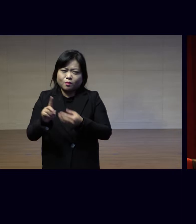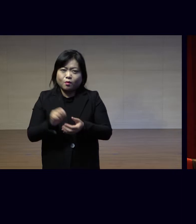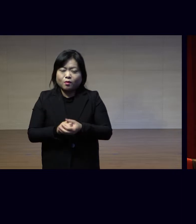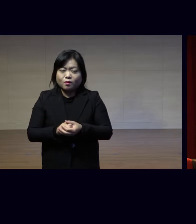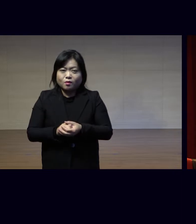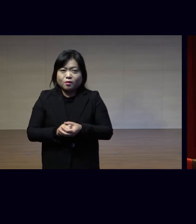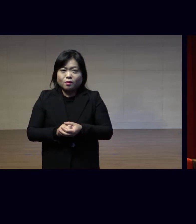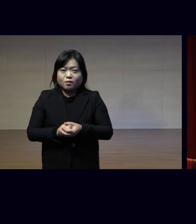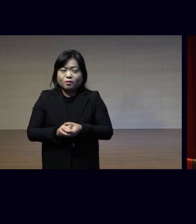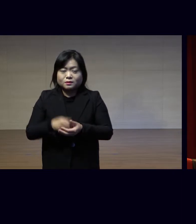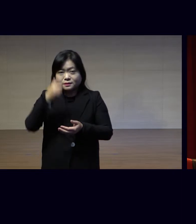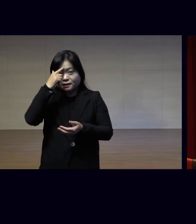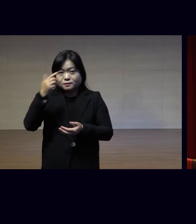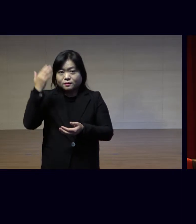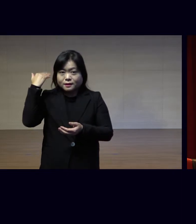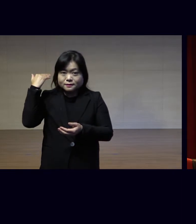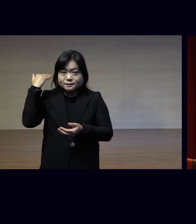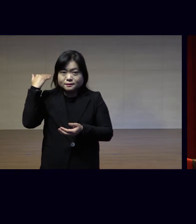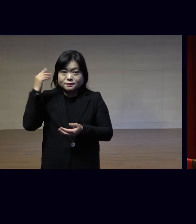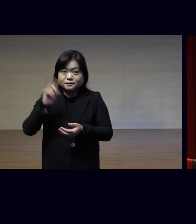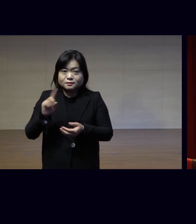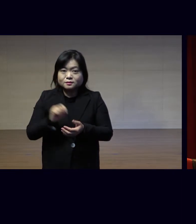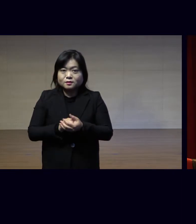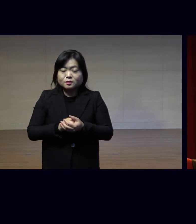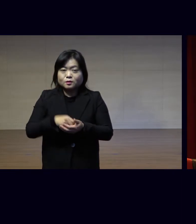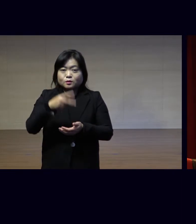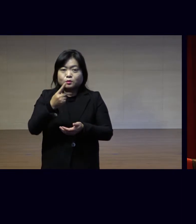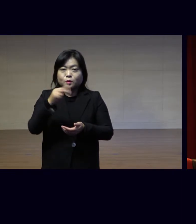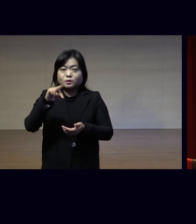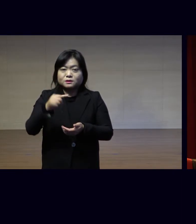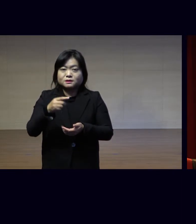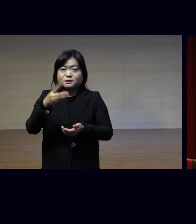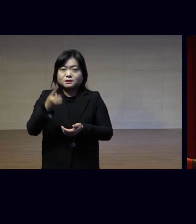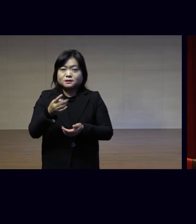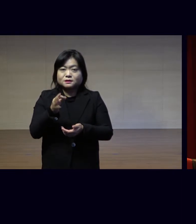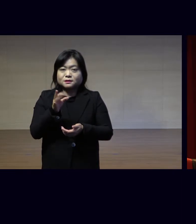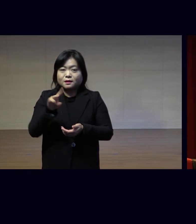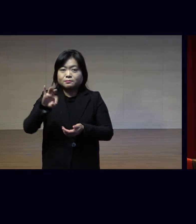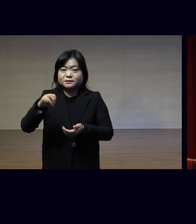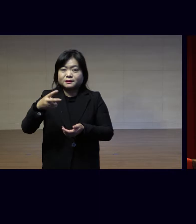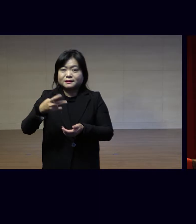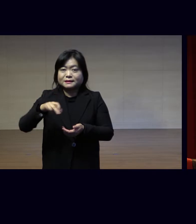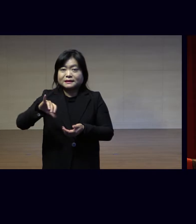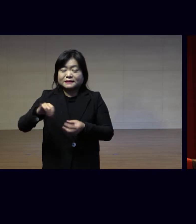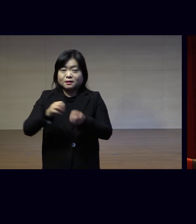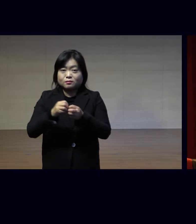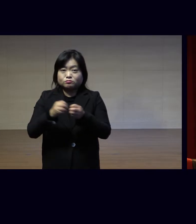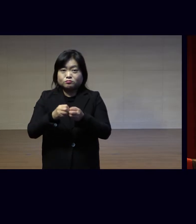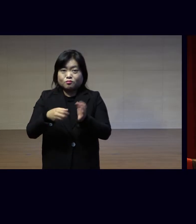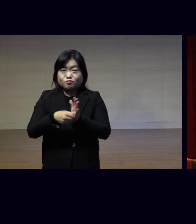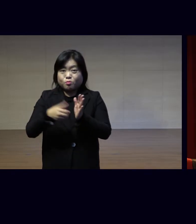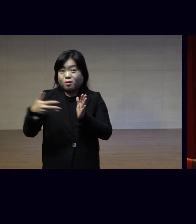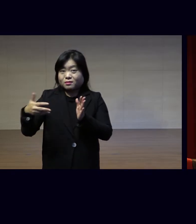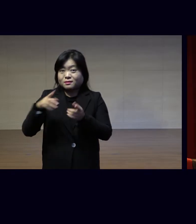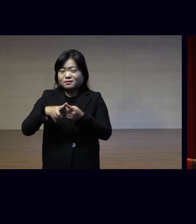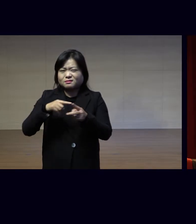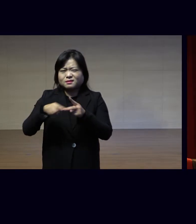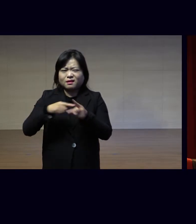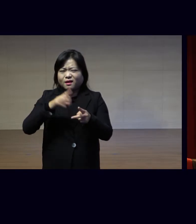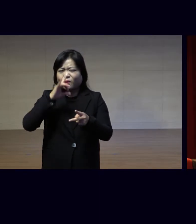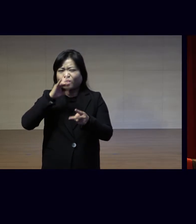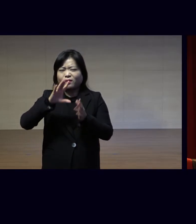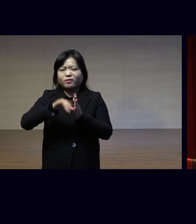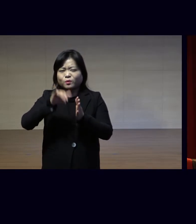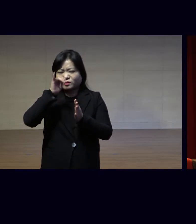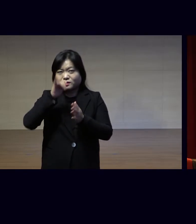관점에서 보면은 저는 예전에는 도스토옙스키 같은 작가도 왜 대문호라고 하는지 좀 이해가 안 될 때도